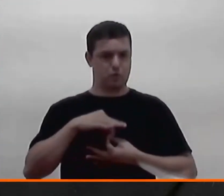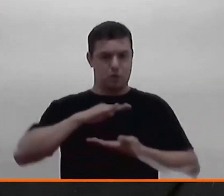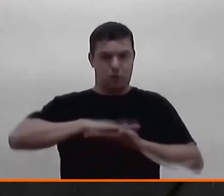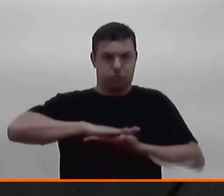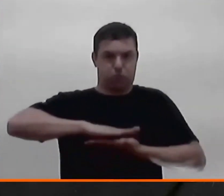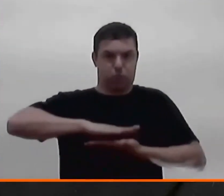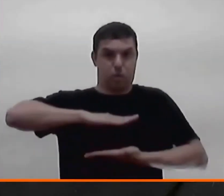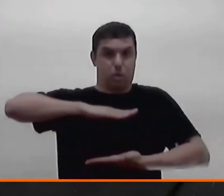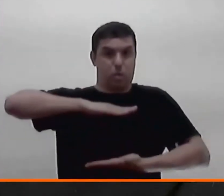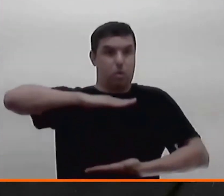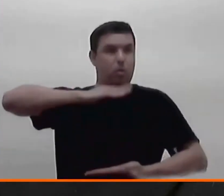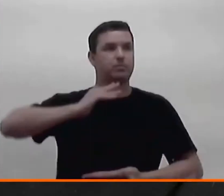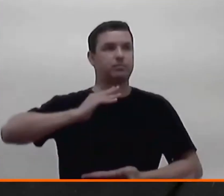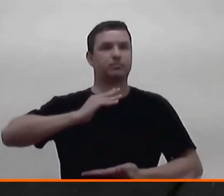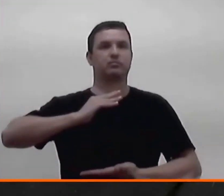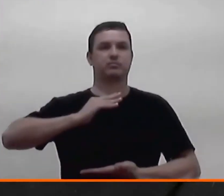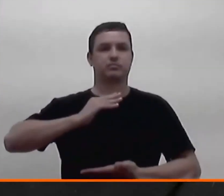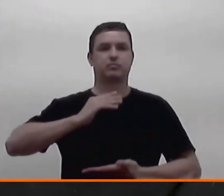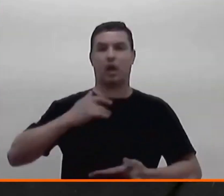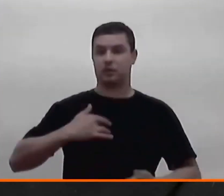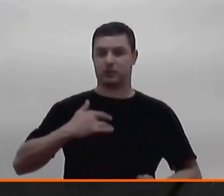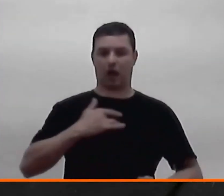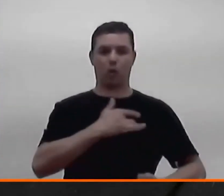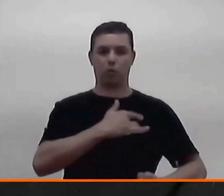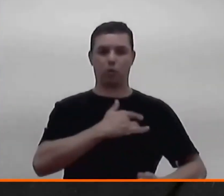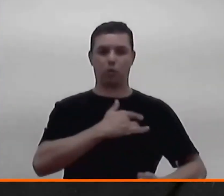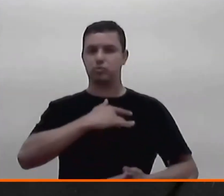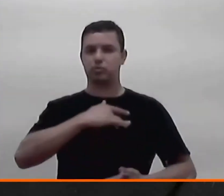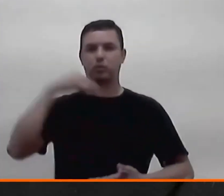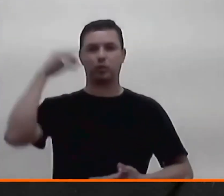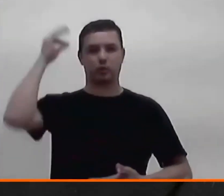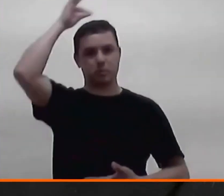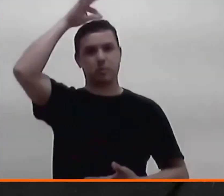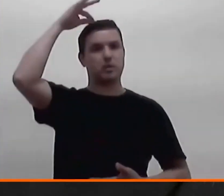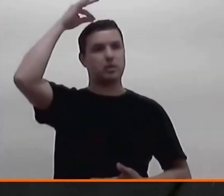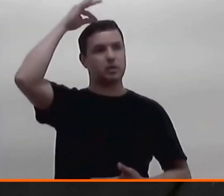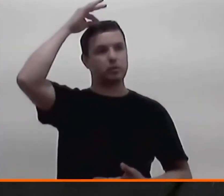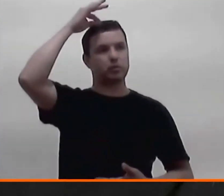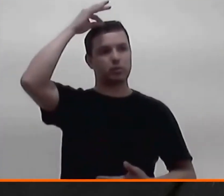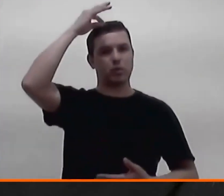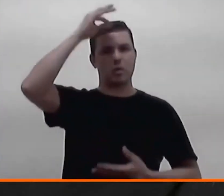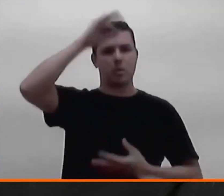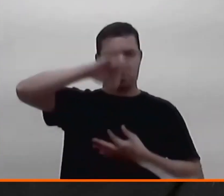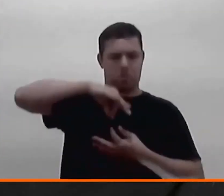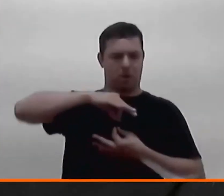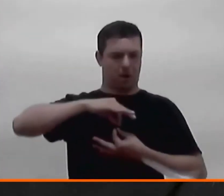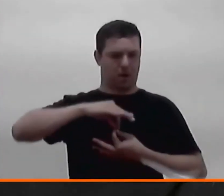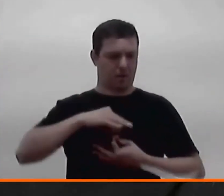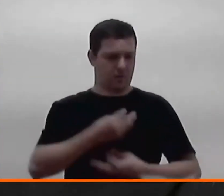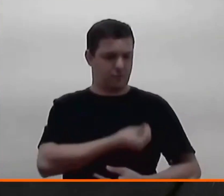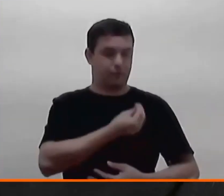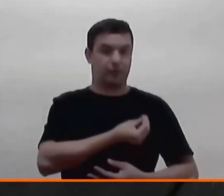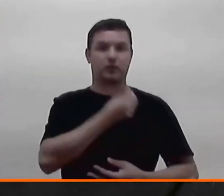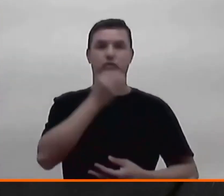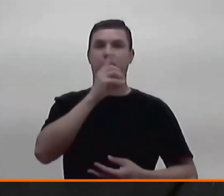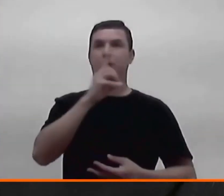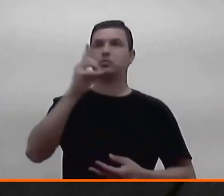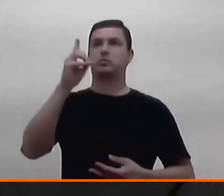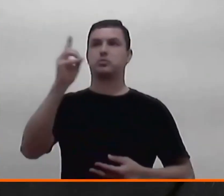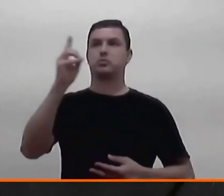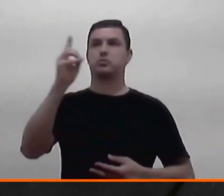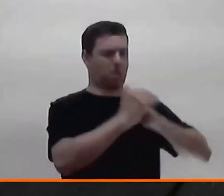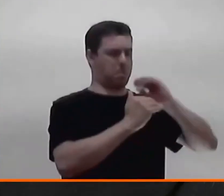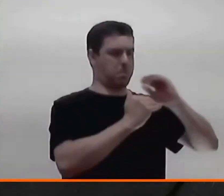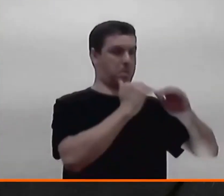dá saúde espiritual, porque ela é cheia de vida. Ó Senhor, capaz de